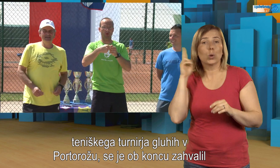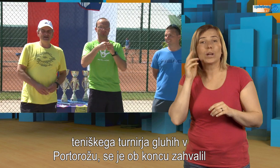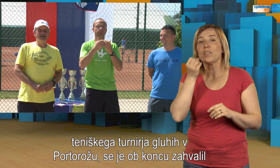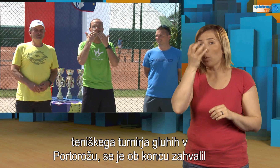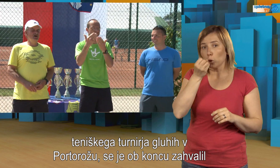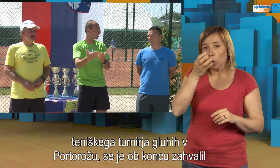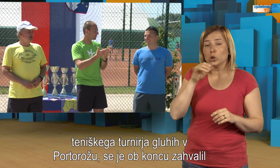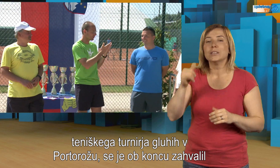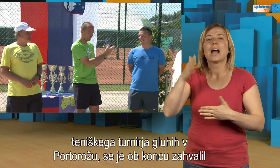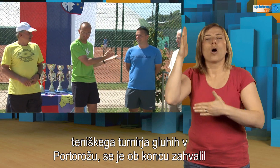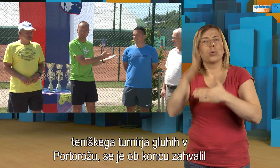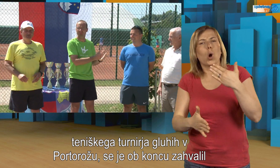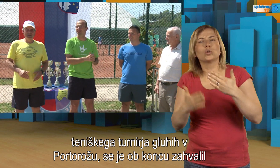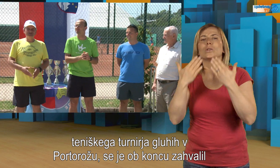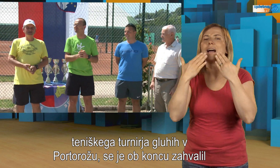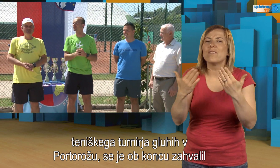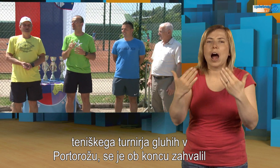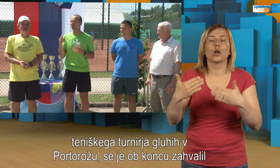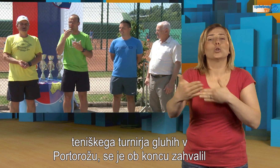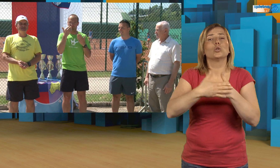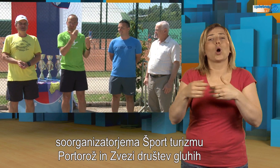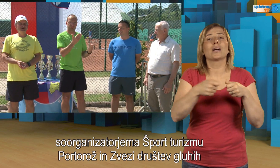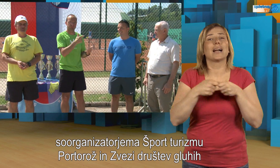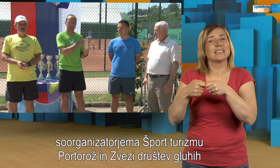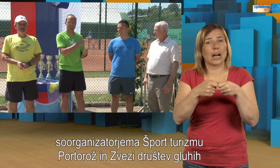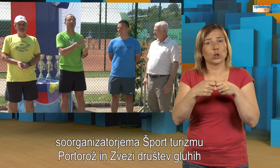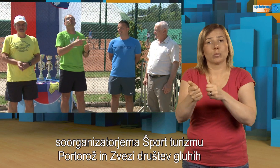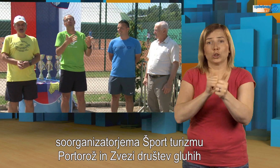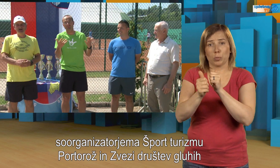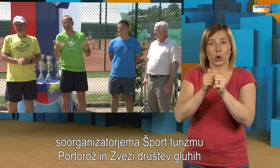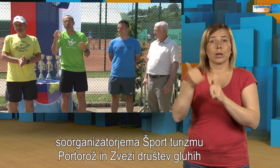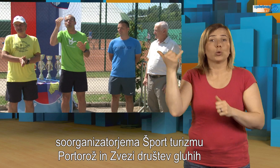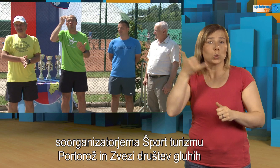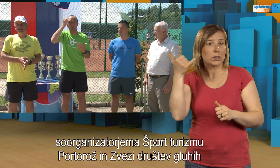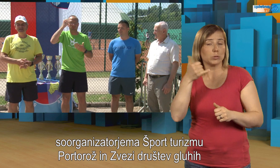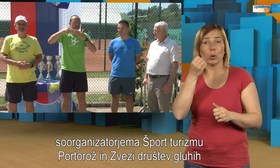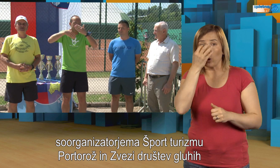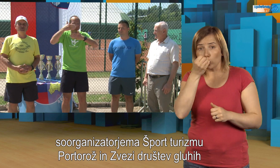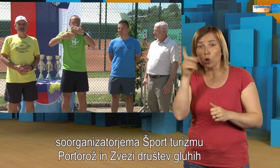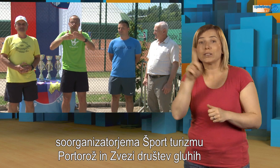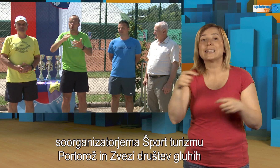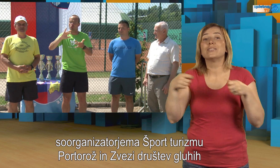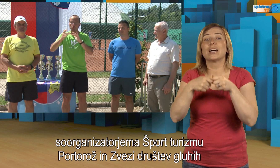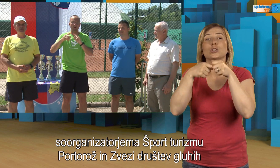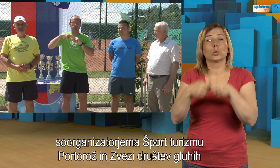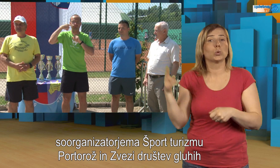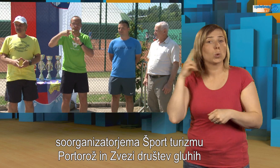zahvalil soorganizatorjema Šport turizmu Portorož in Zvezi društev gluhih in naglušnih Slovenije.